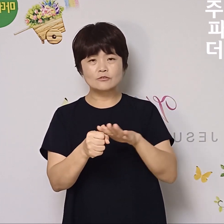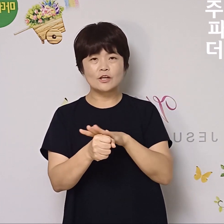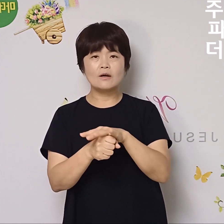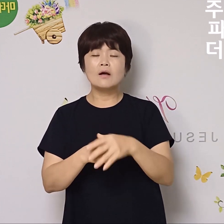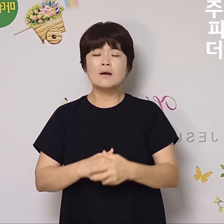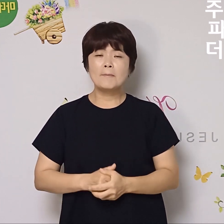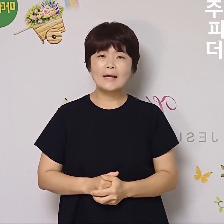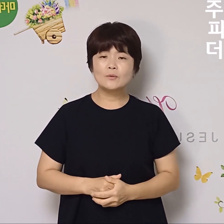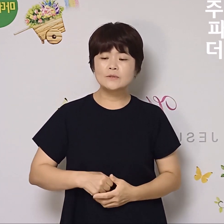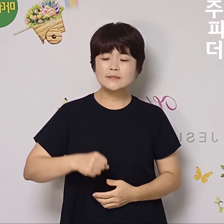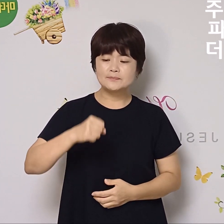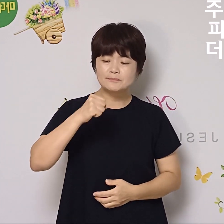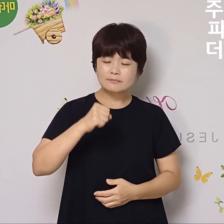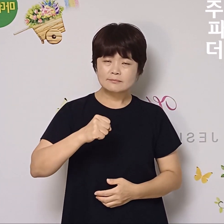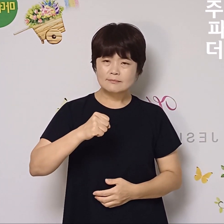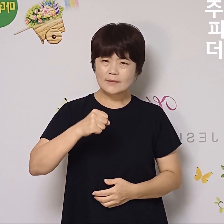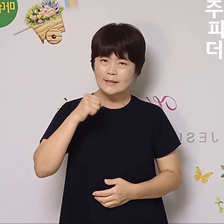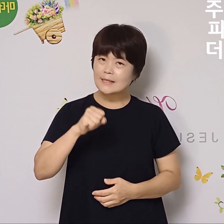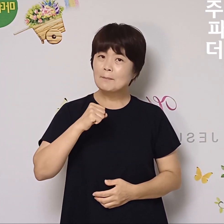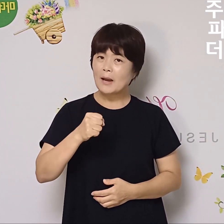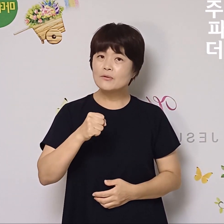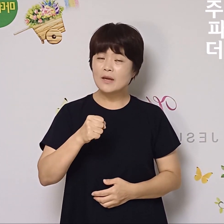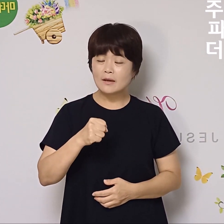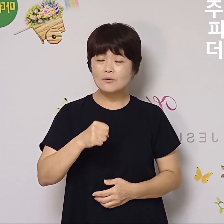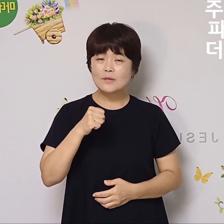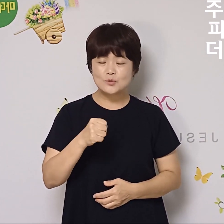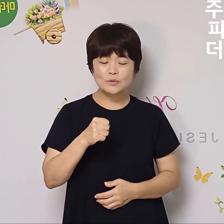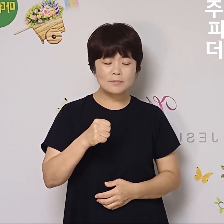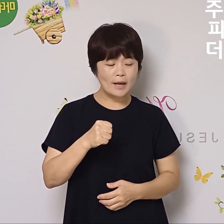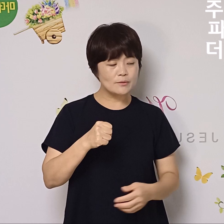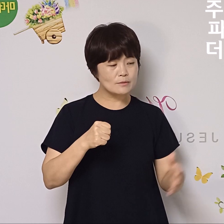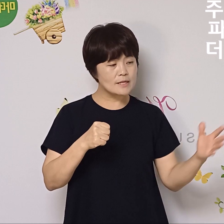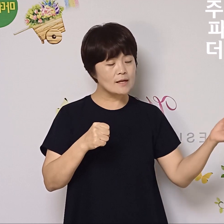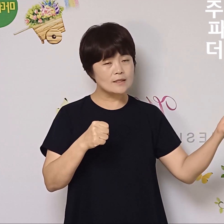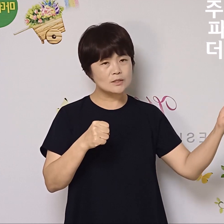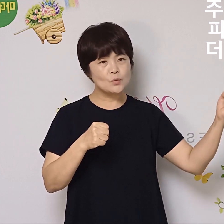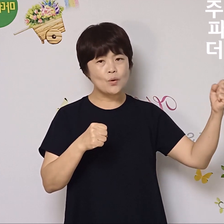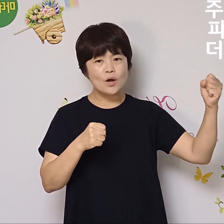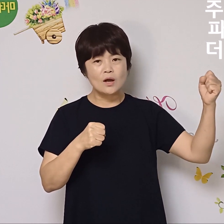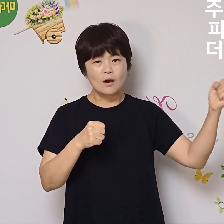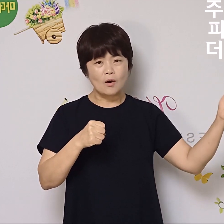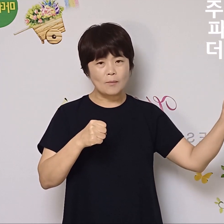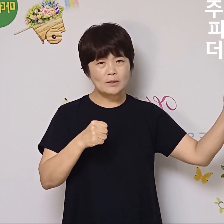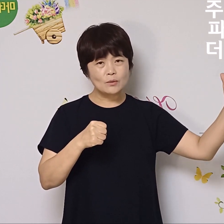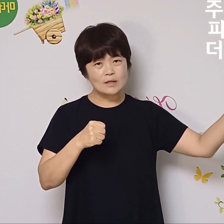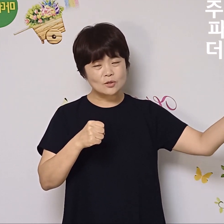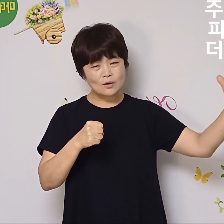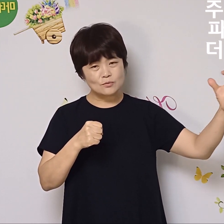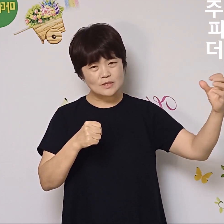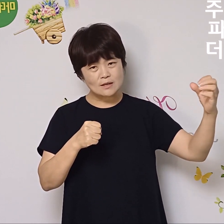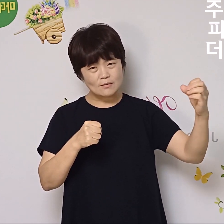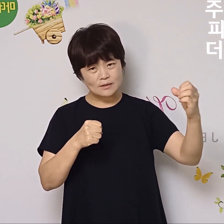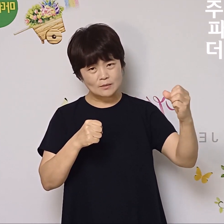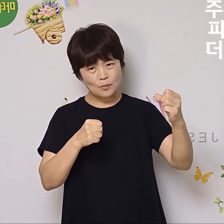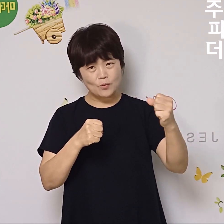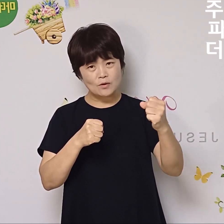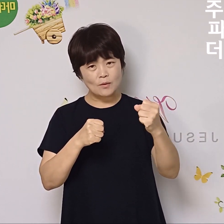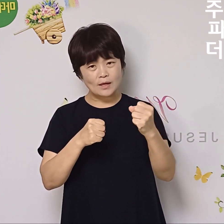똑같고요. 파도는 이게 바위예요. 왼손이 바위라고 생각하시고 파도가 저 위에서 이렇게